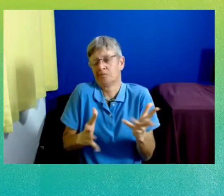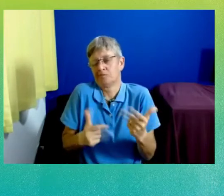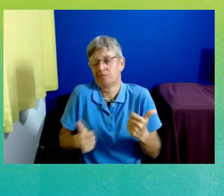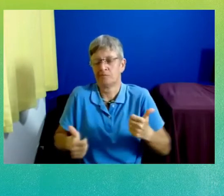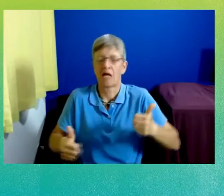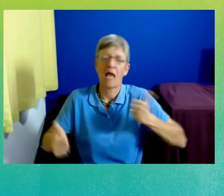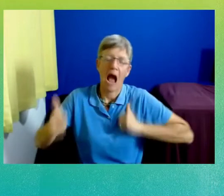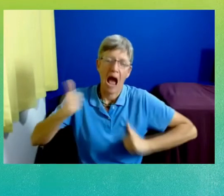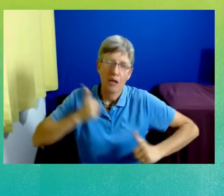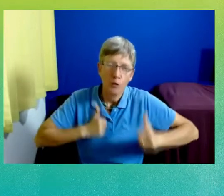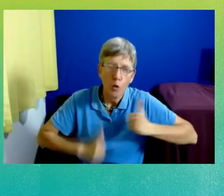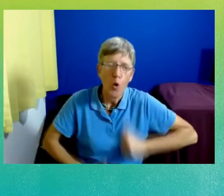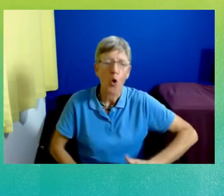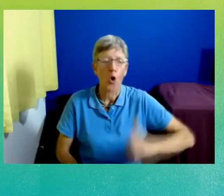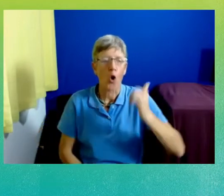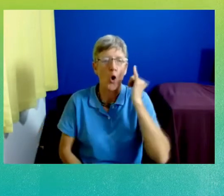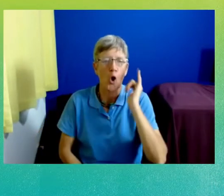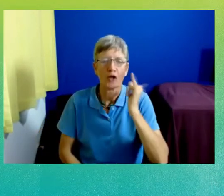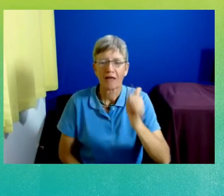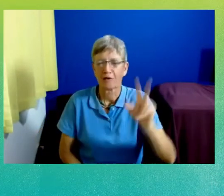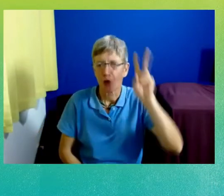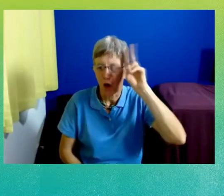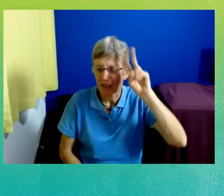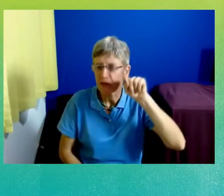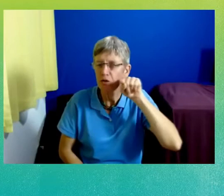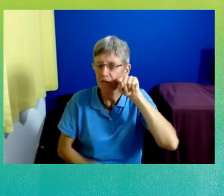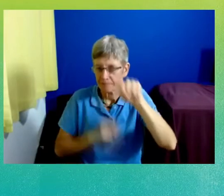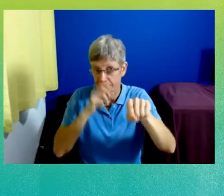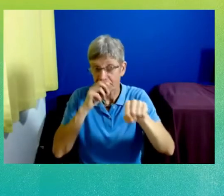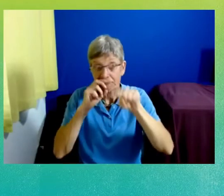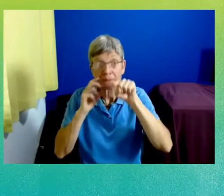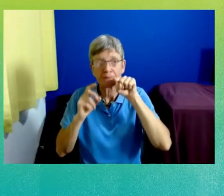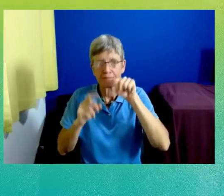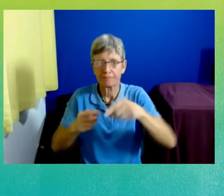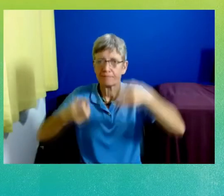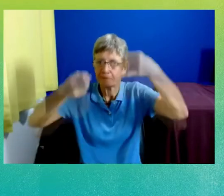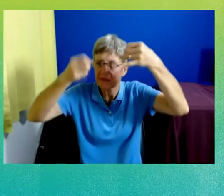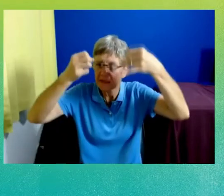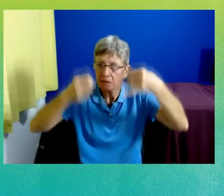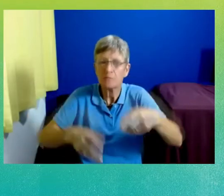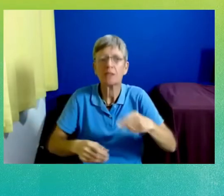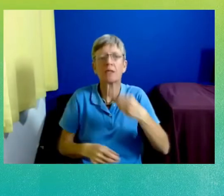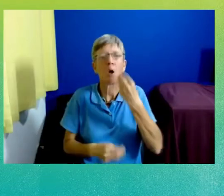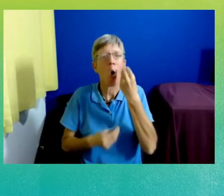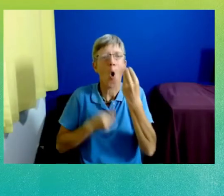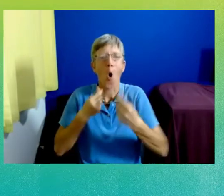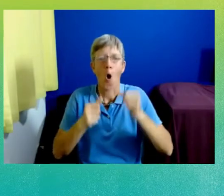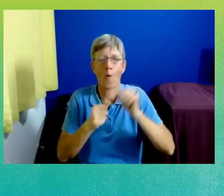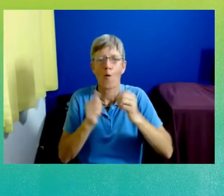Ele é um contador de histórias famoso, tá? E